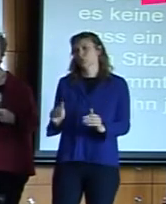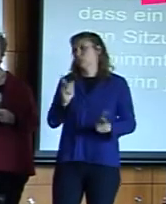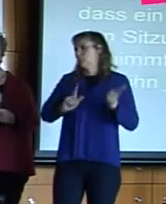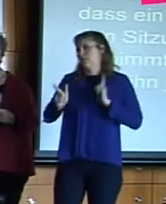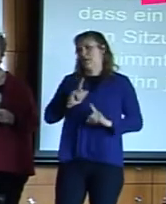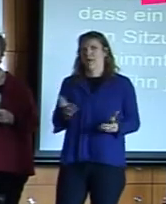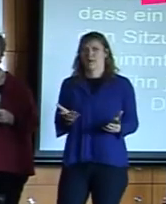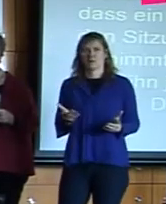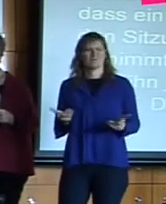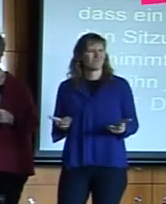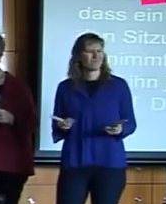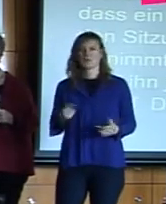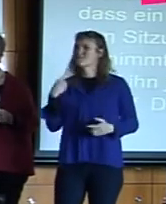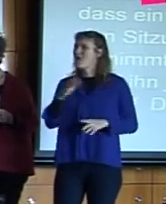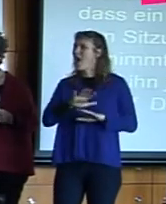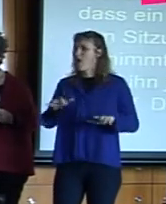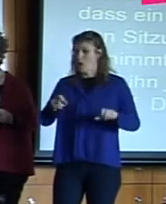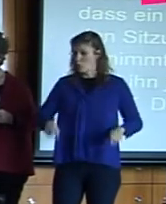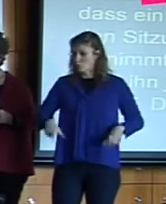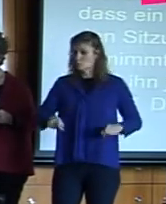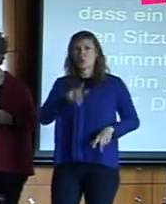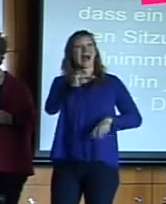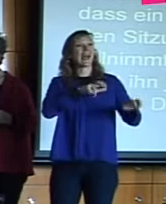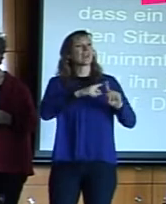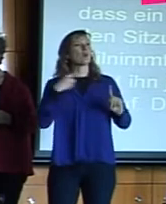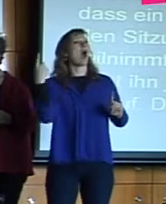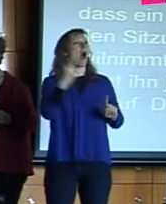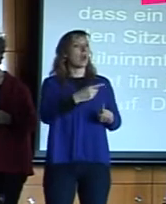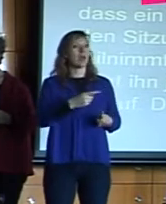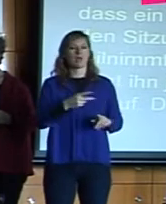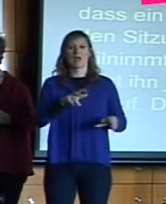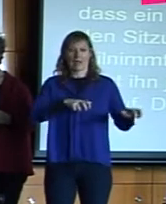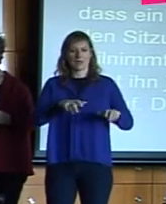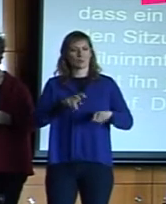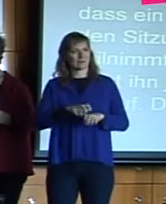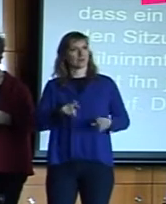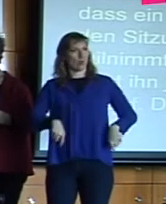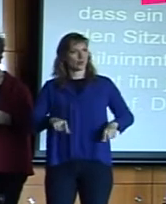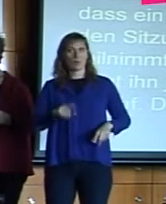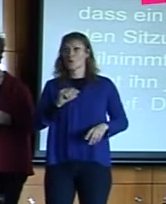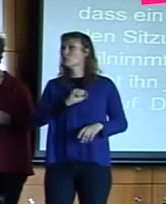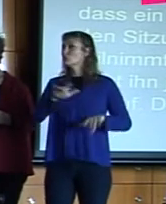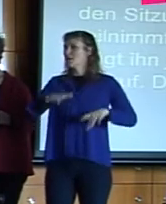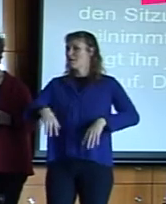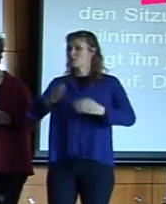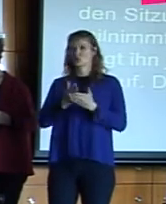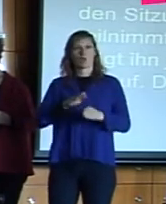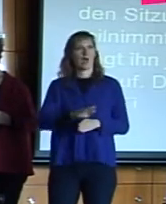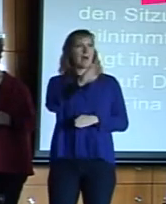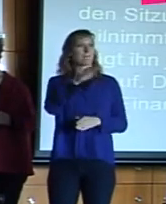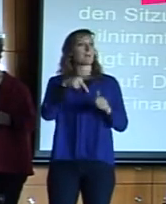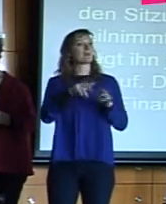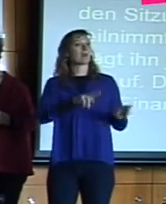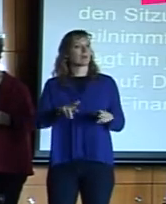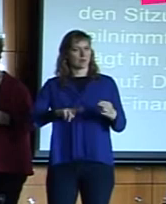Aber würden jetzt alle im Rollstuhl sitzen von der Regierung, wie schnell wäre eine Rampe da oder wie schnell wäre das behindertengerecht